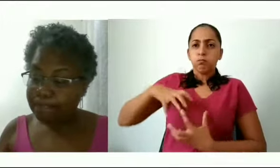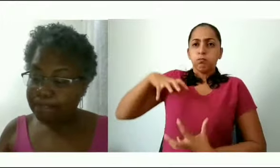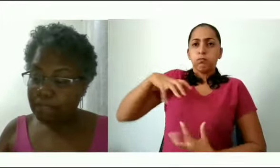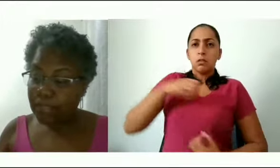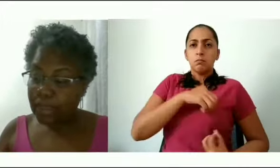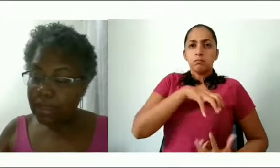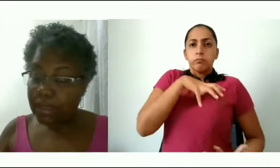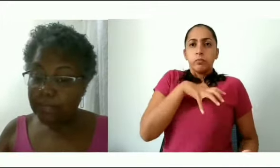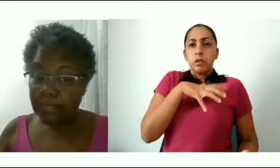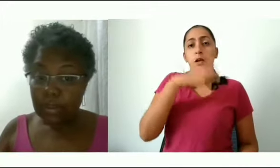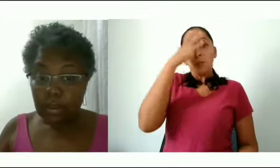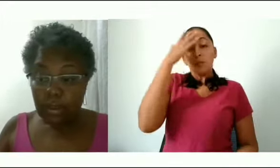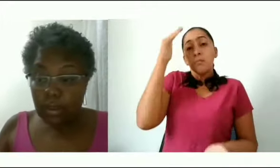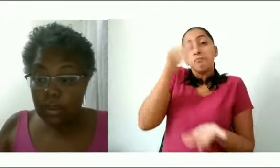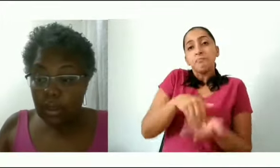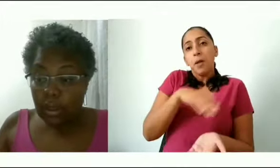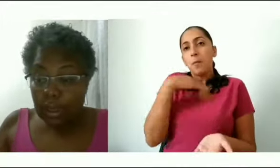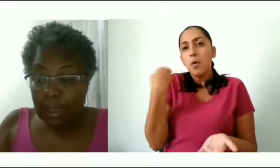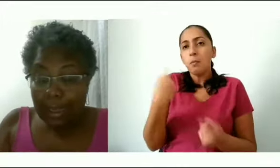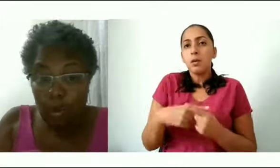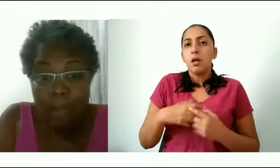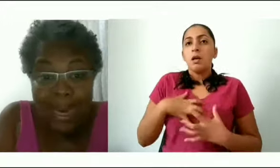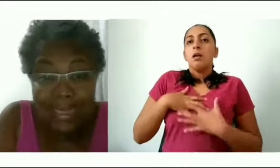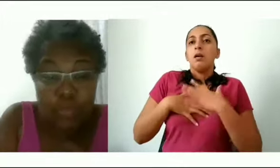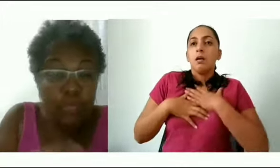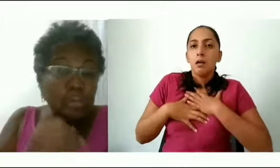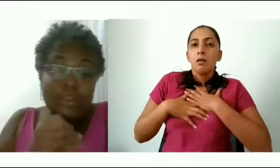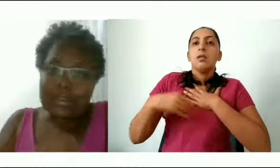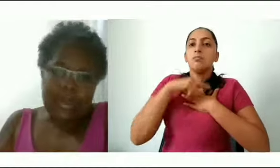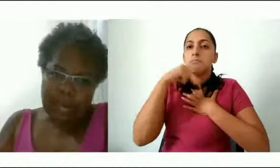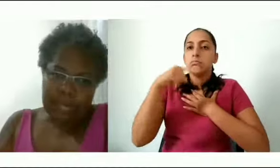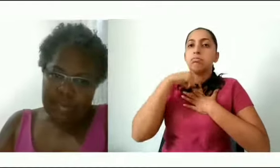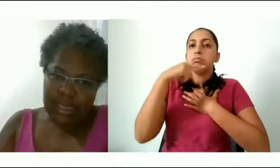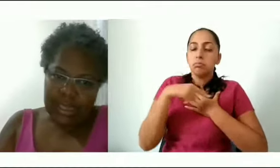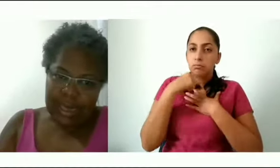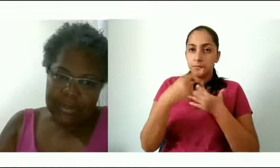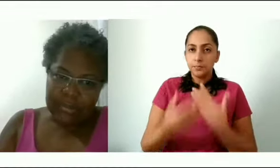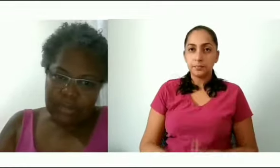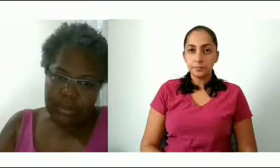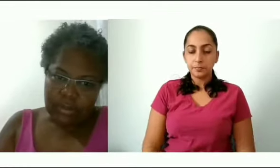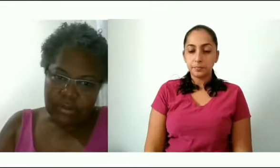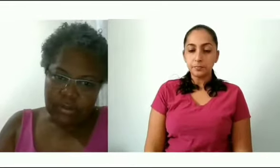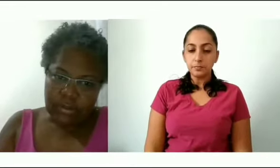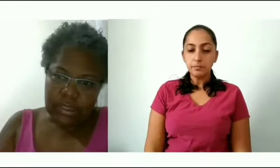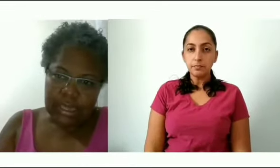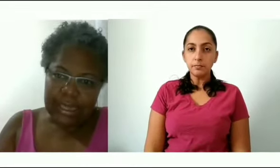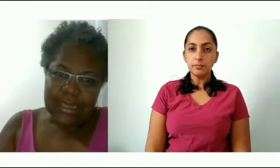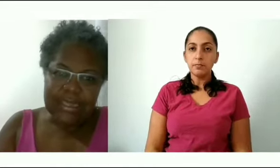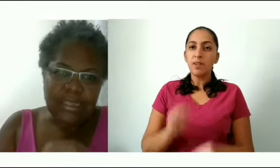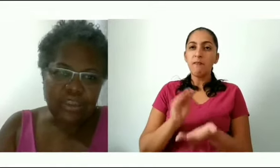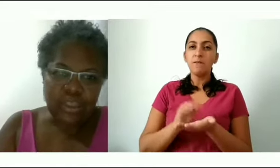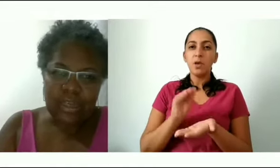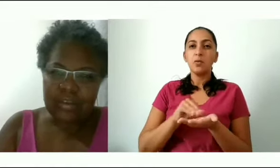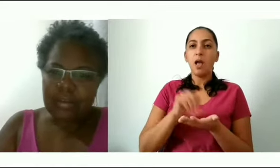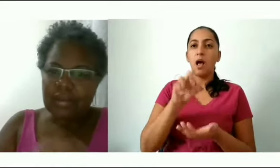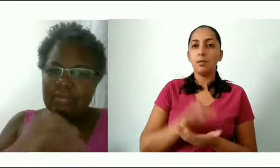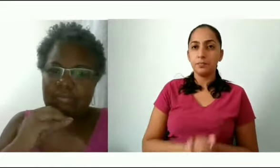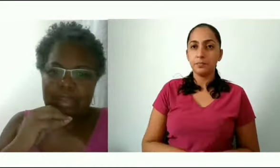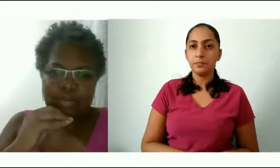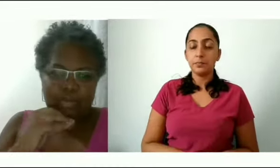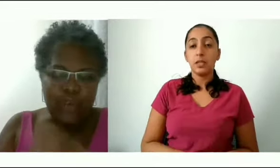ar, né. O Brasil foi extremamente atacado por isso.